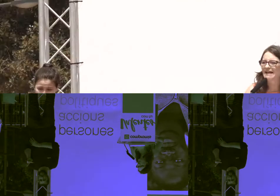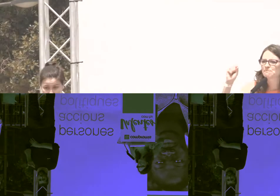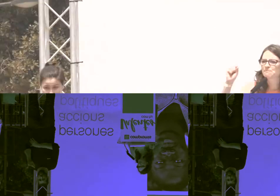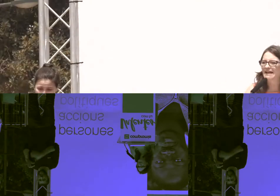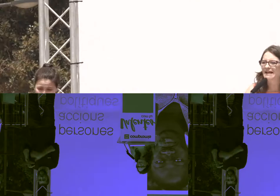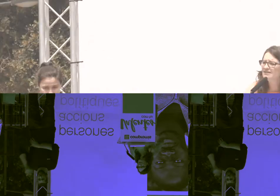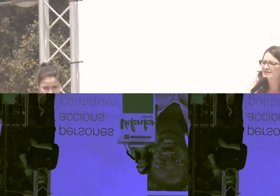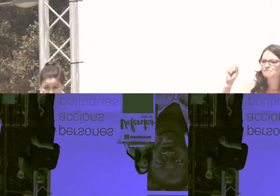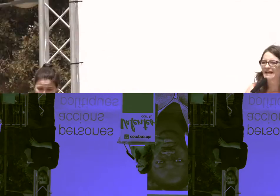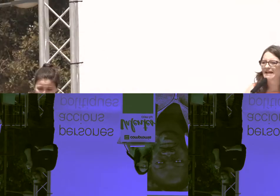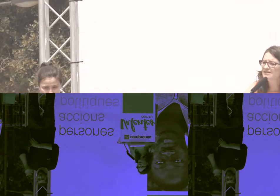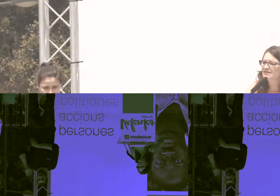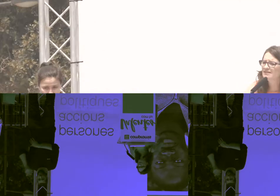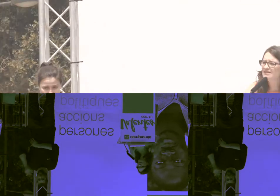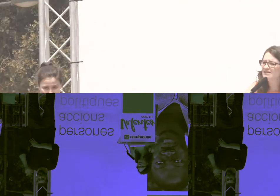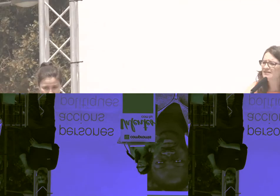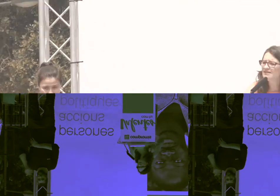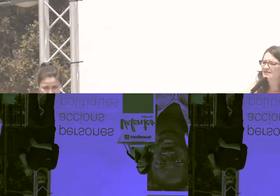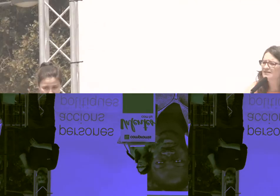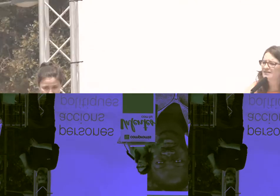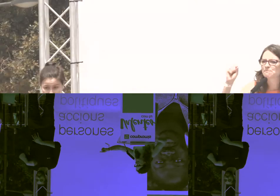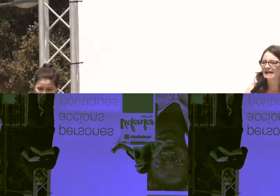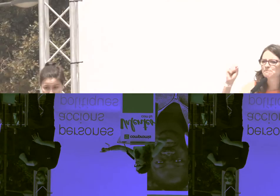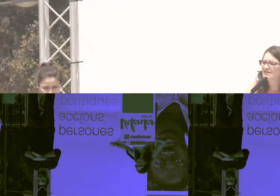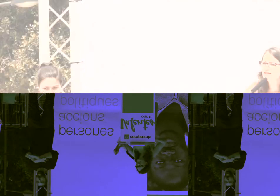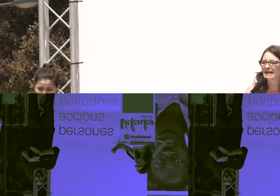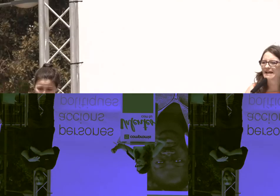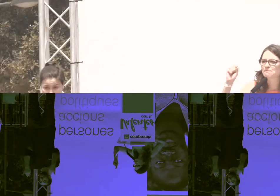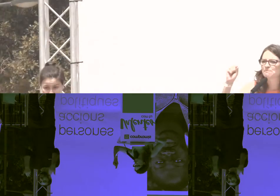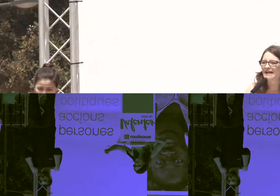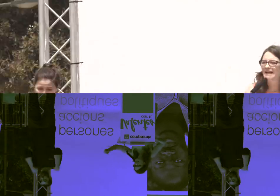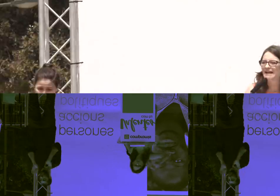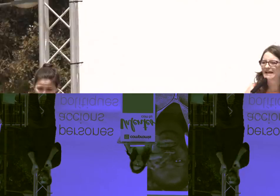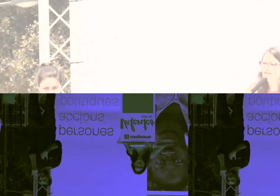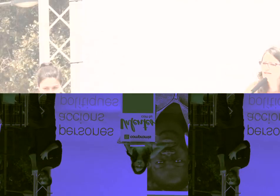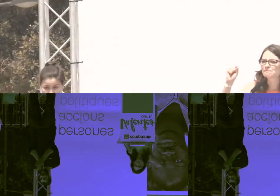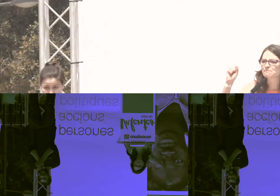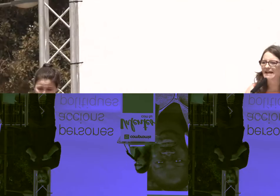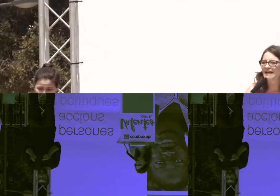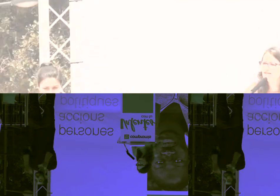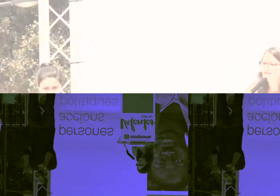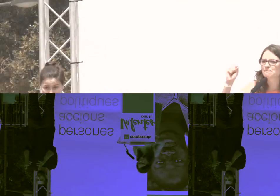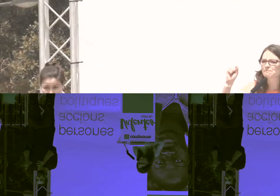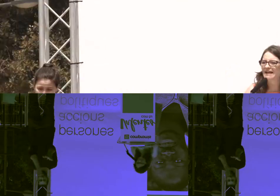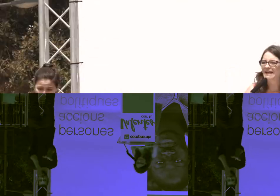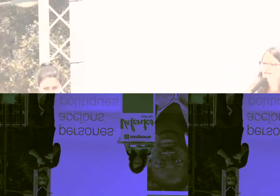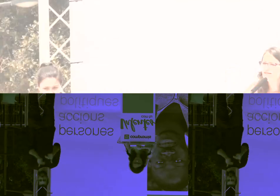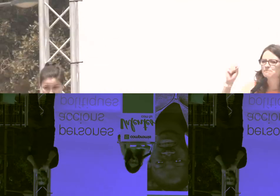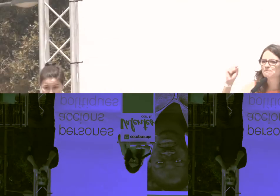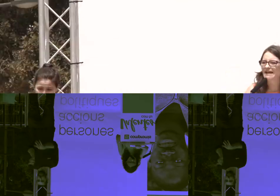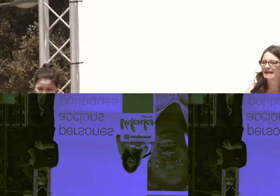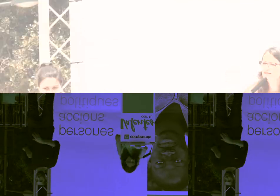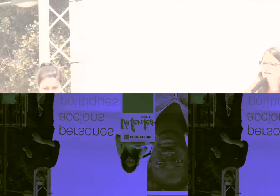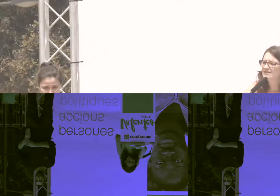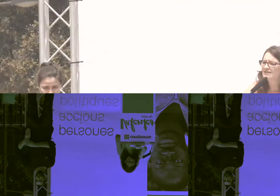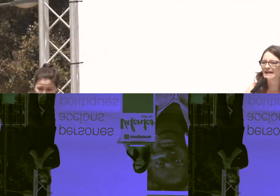la Unió Europea per primera volta sap que si n'hi ha un govern responsable que els diners de les escoles se les gasten les escoles i no se les furta pel seu partit.